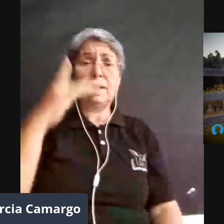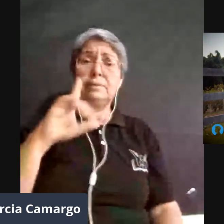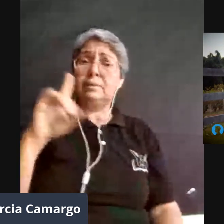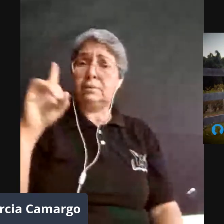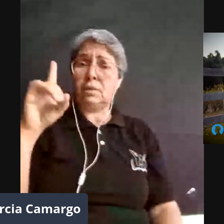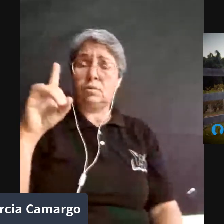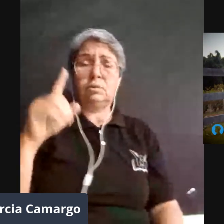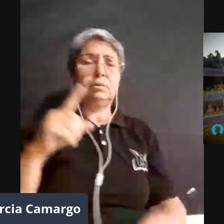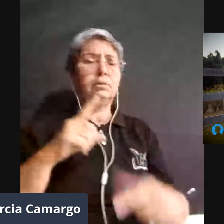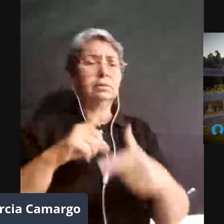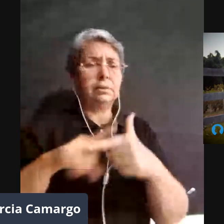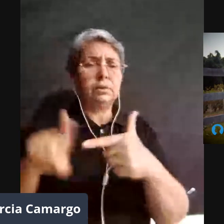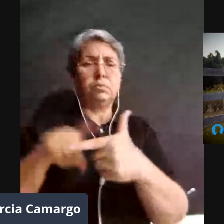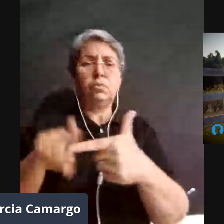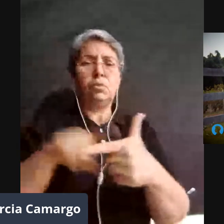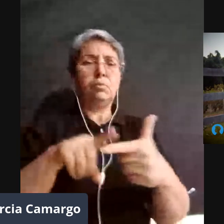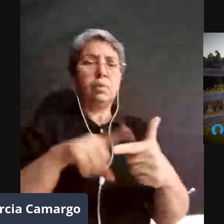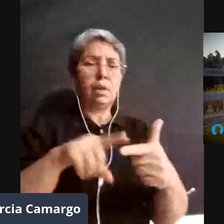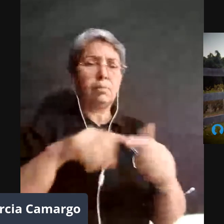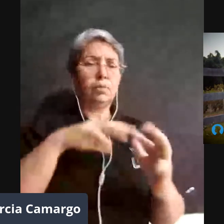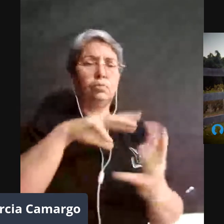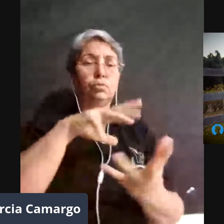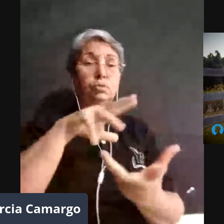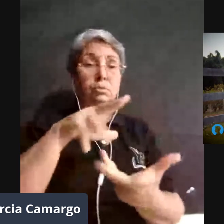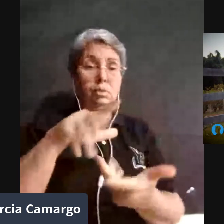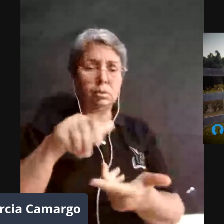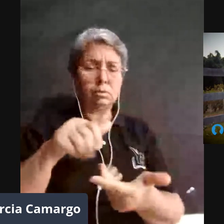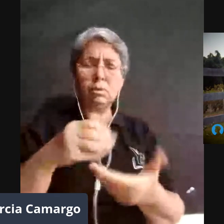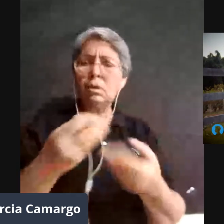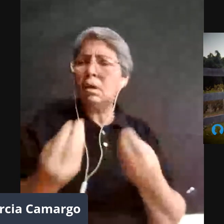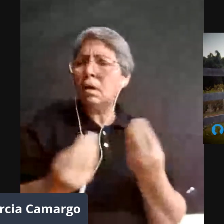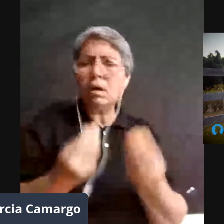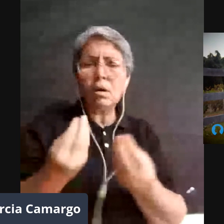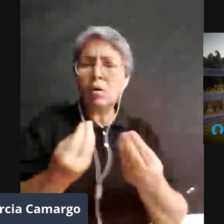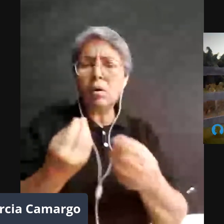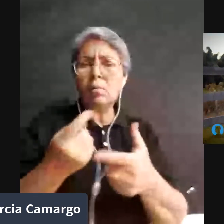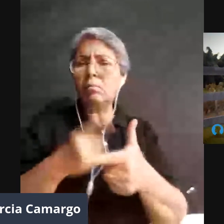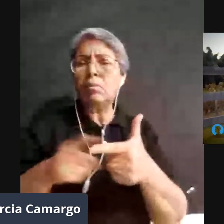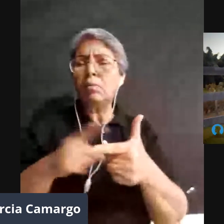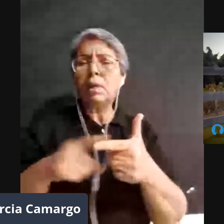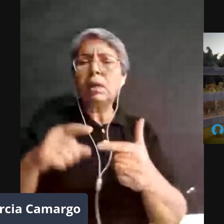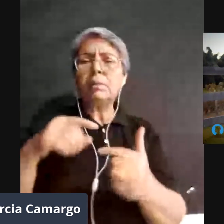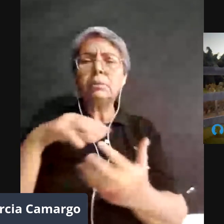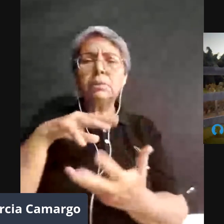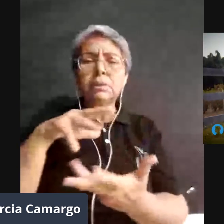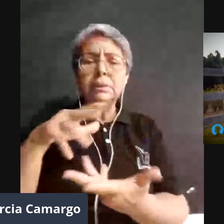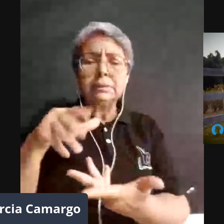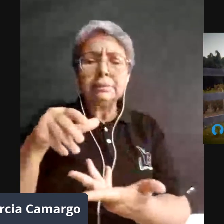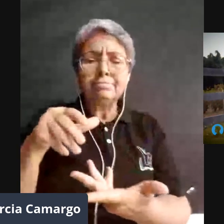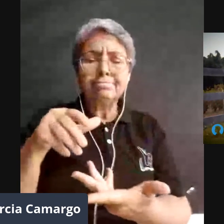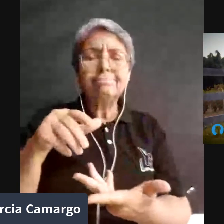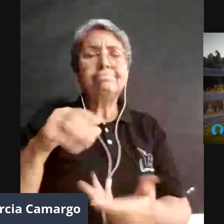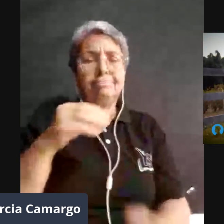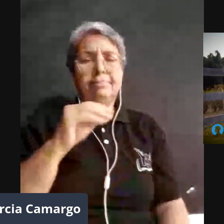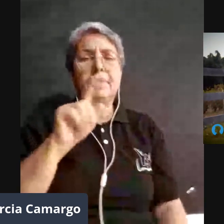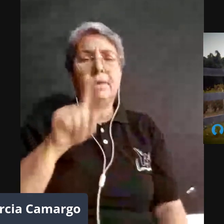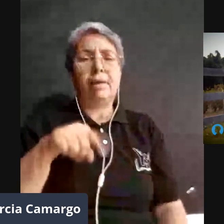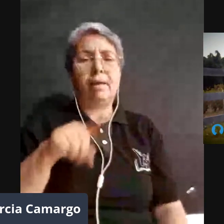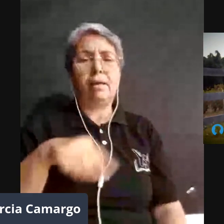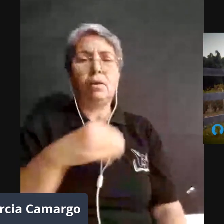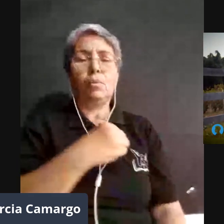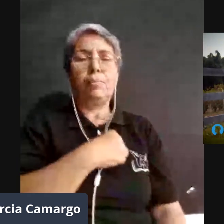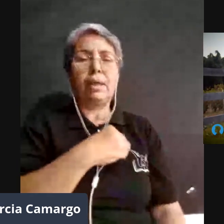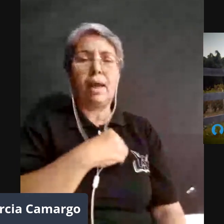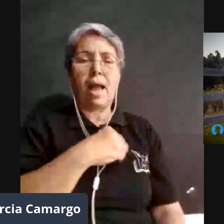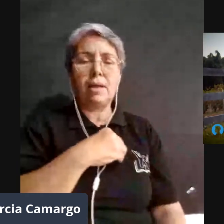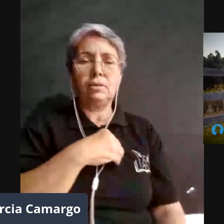problema da humanidade. Qual é o problema da humanidade? É o pecado. E essa superabundante